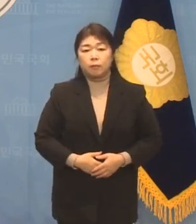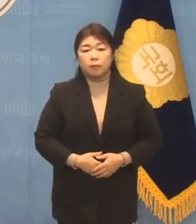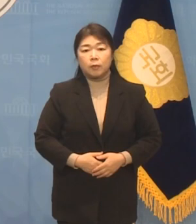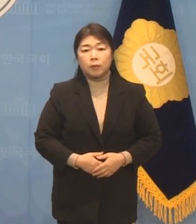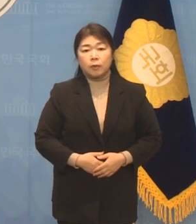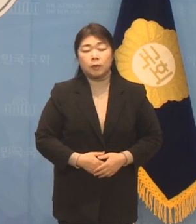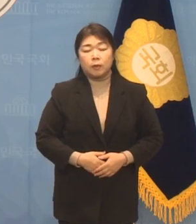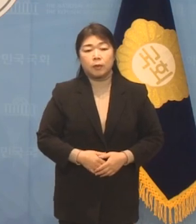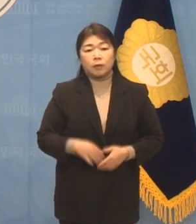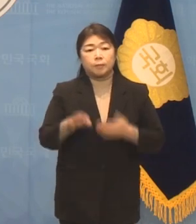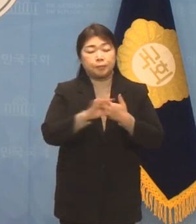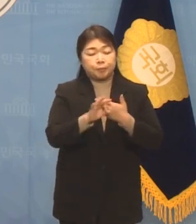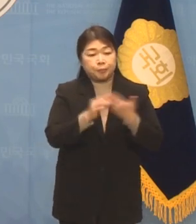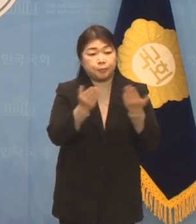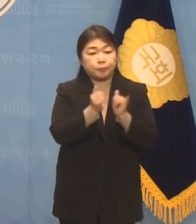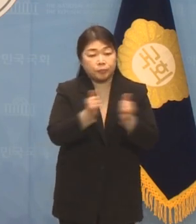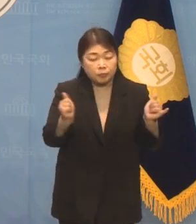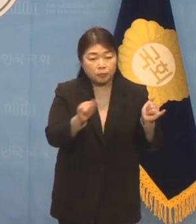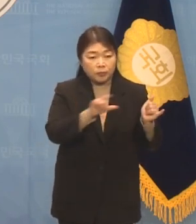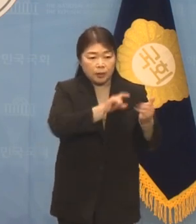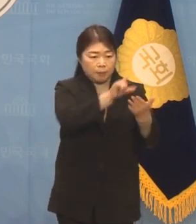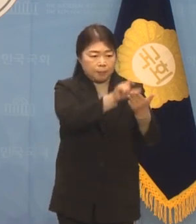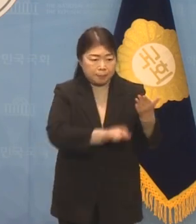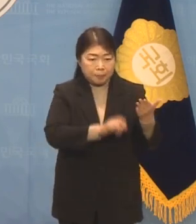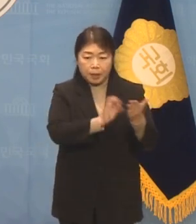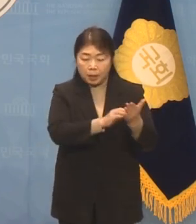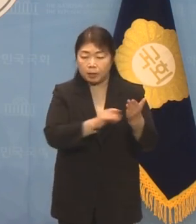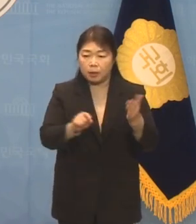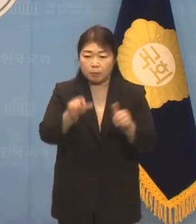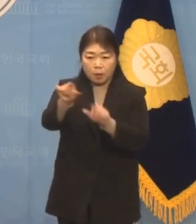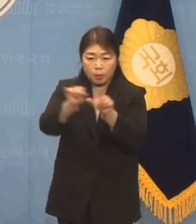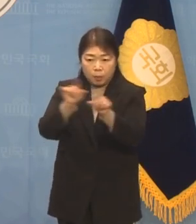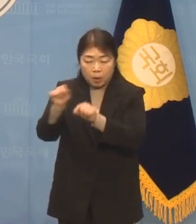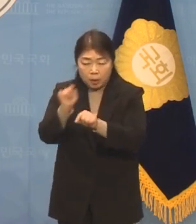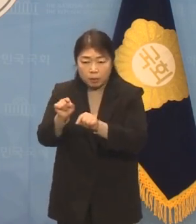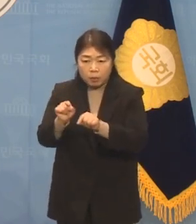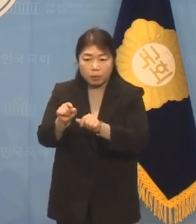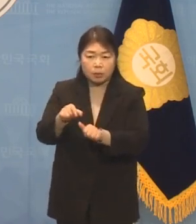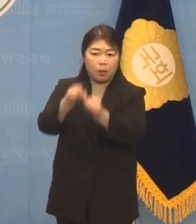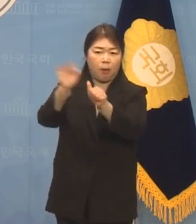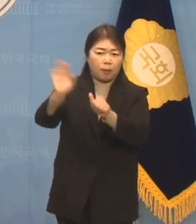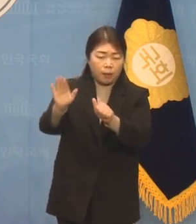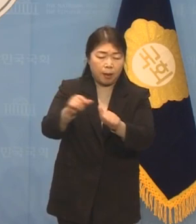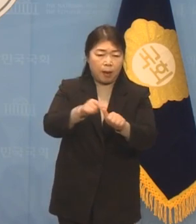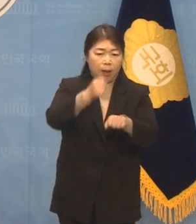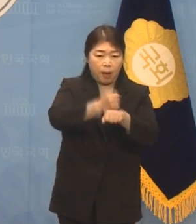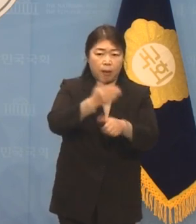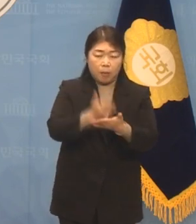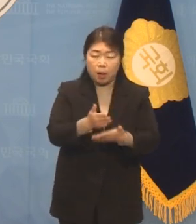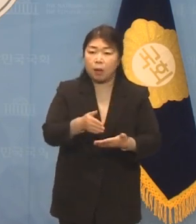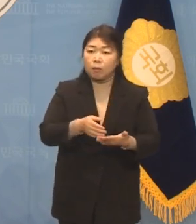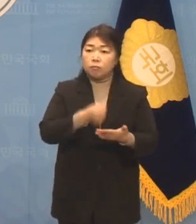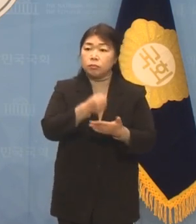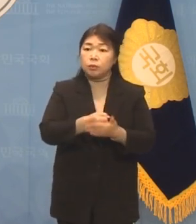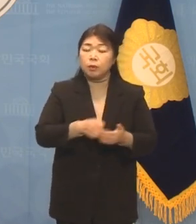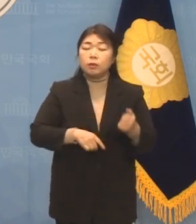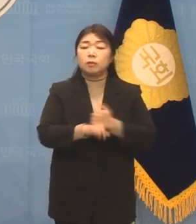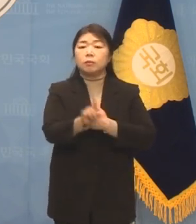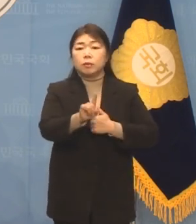임의로 선별하여 심지어 채용 거부까지 일삼아 온 것입니까? 과로사로